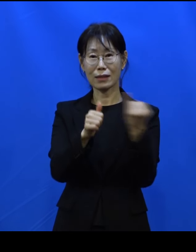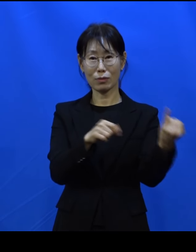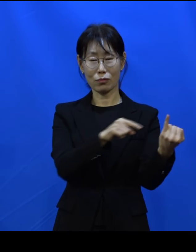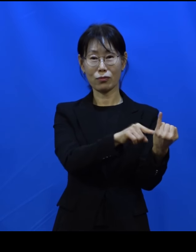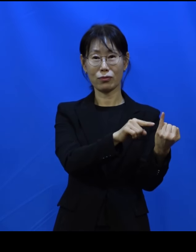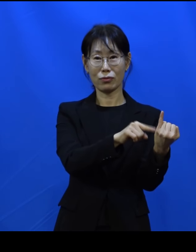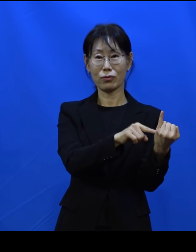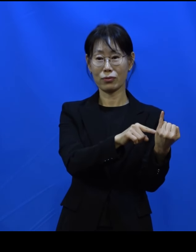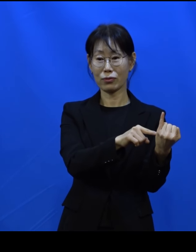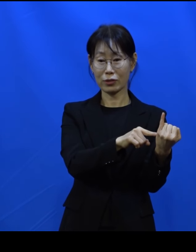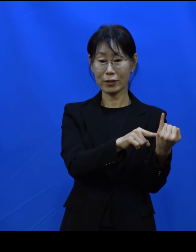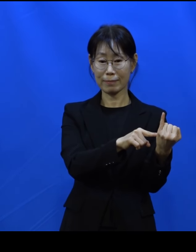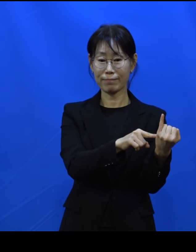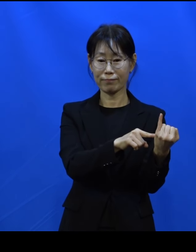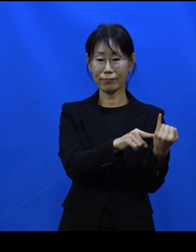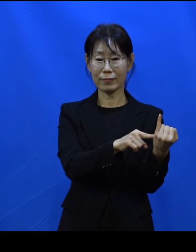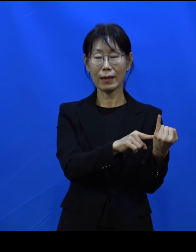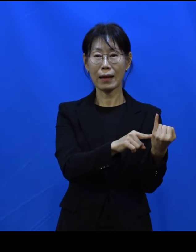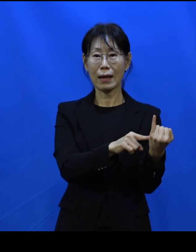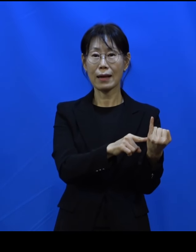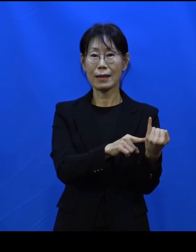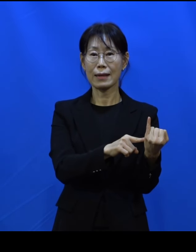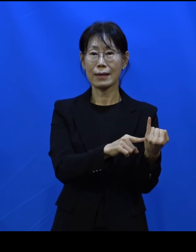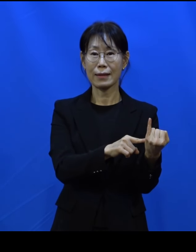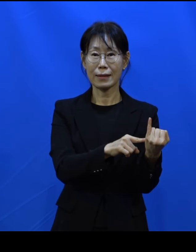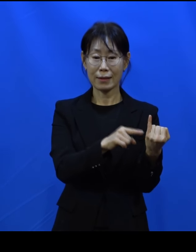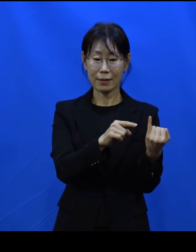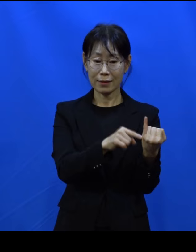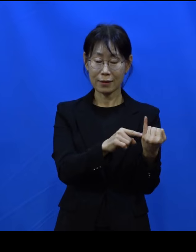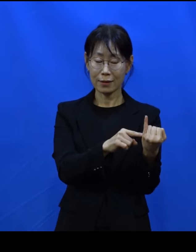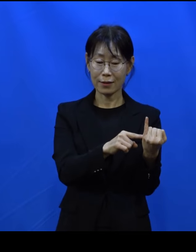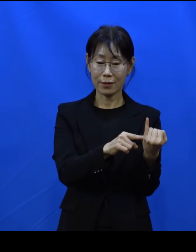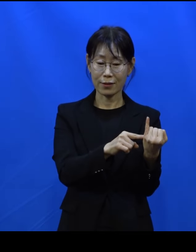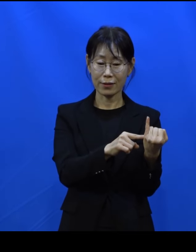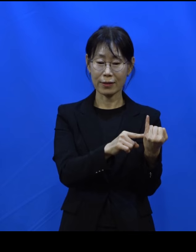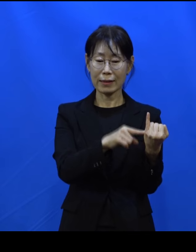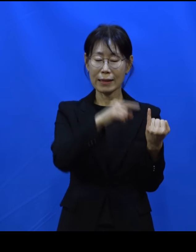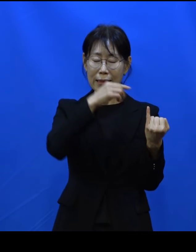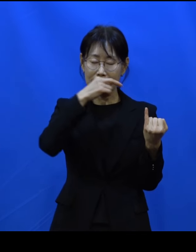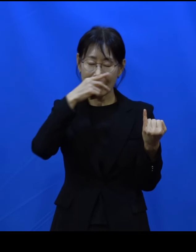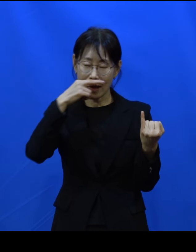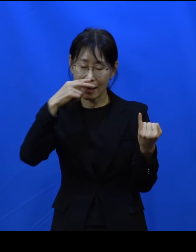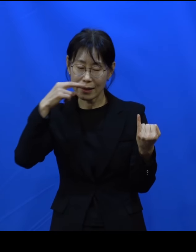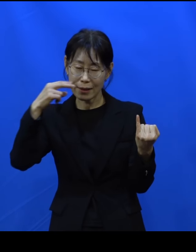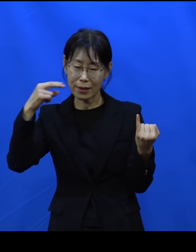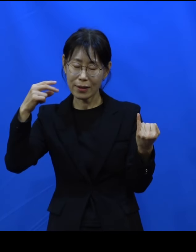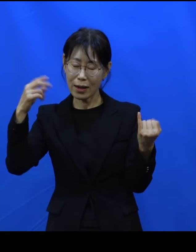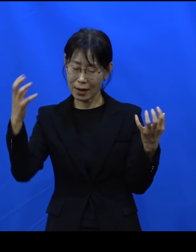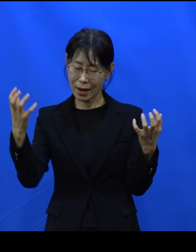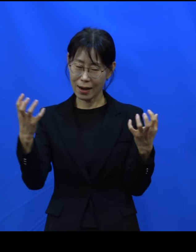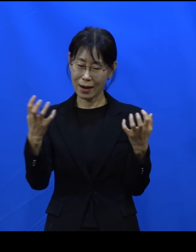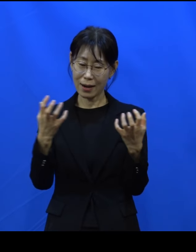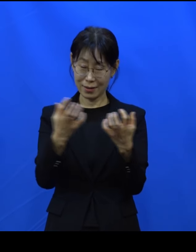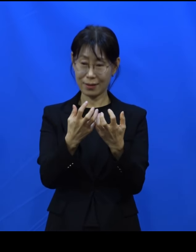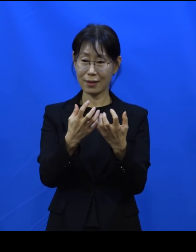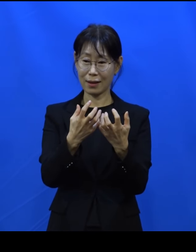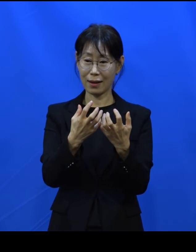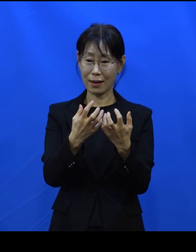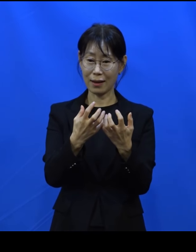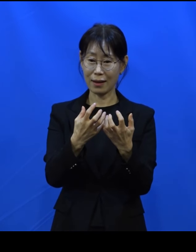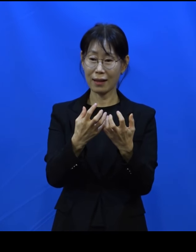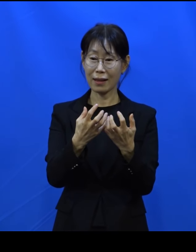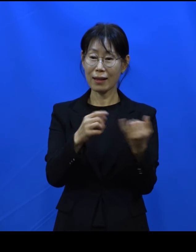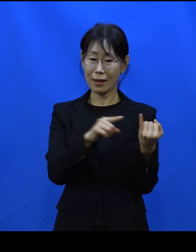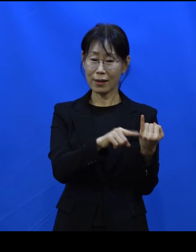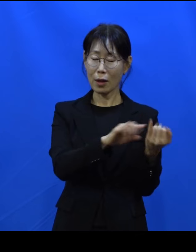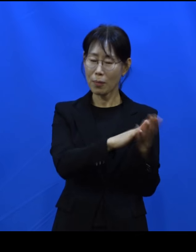거죠. 그 지나는 과정 속에 신부는 자신을 다듬고 향기로운 존재가 되어요. 그래서 행렬은